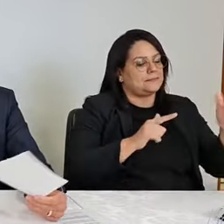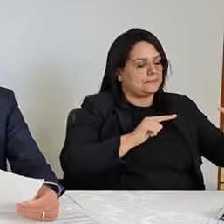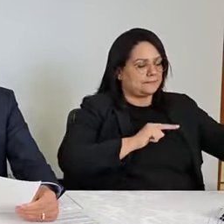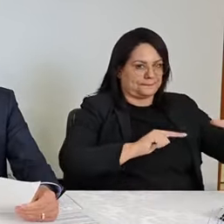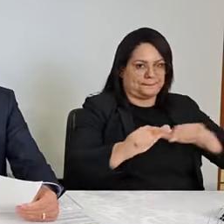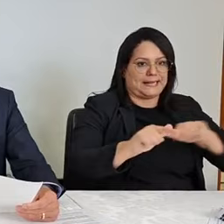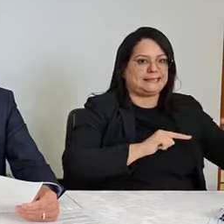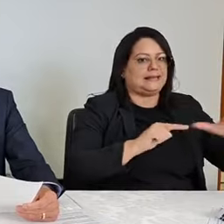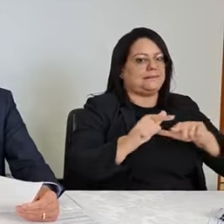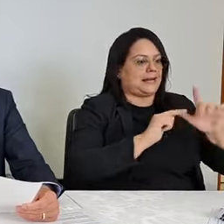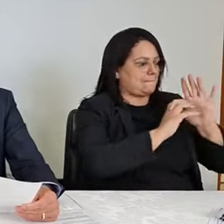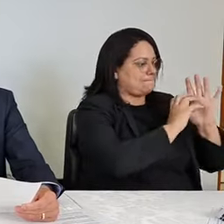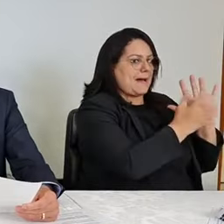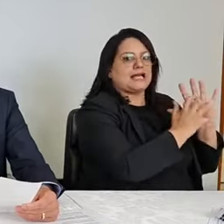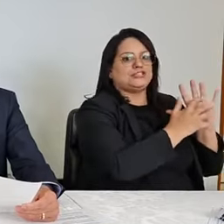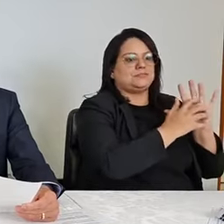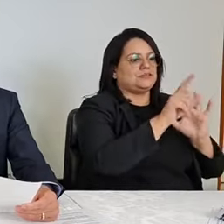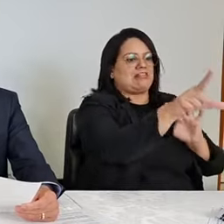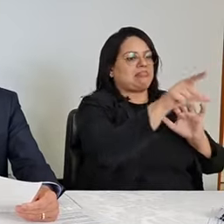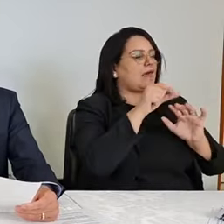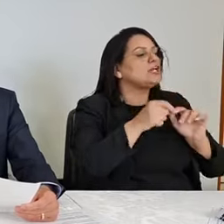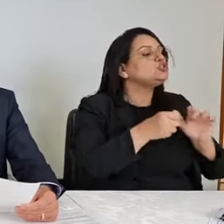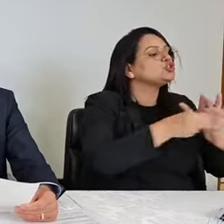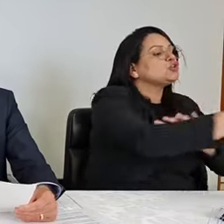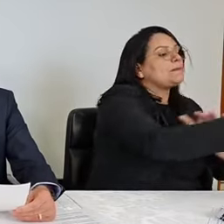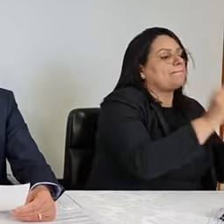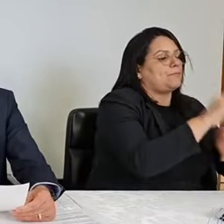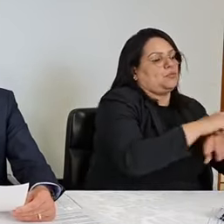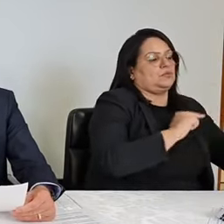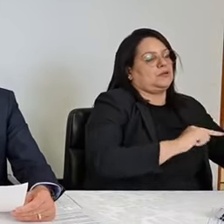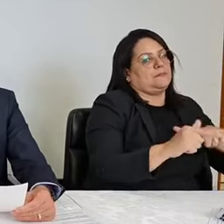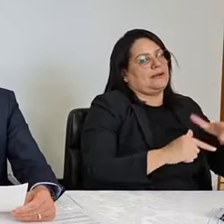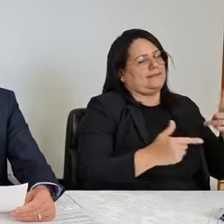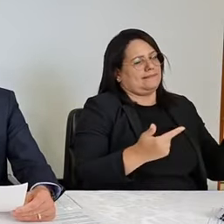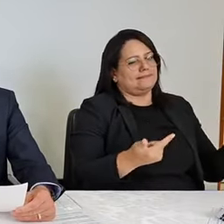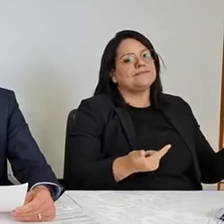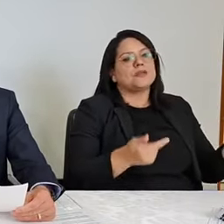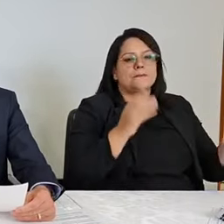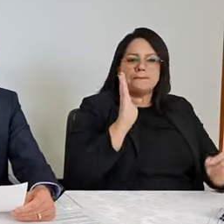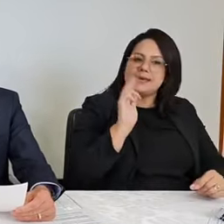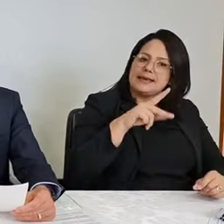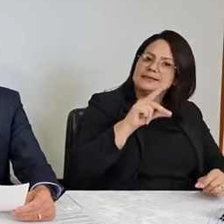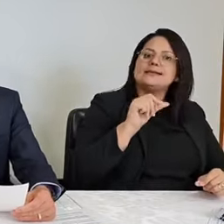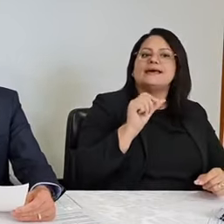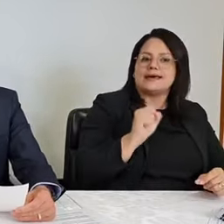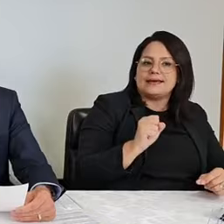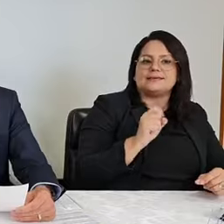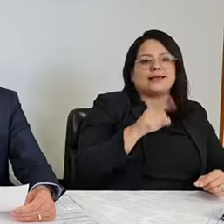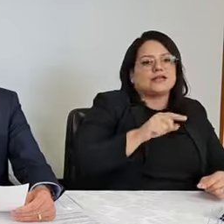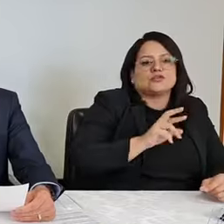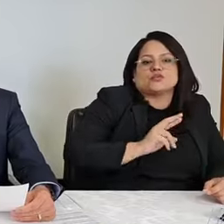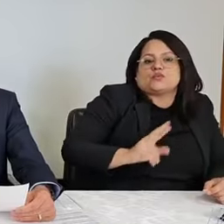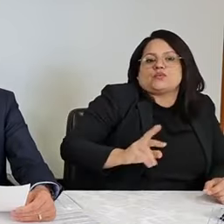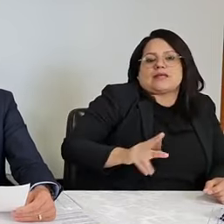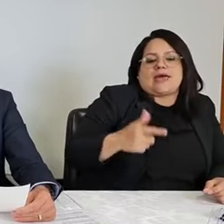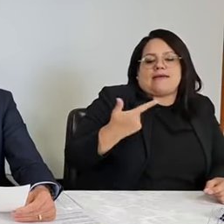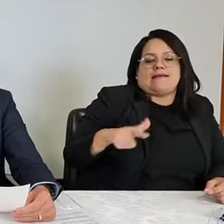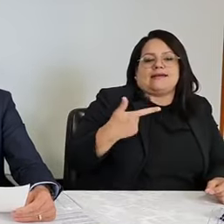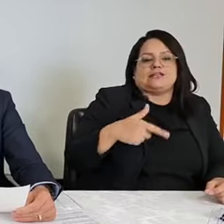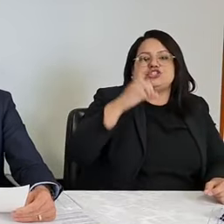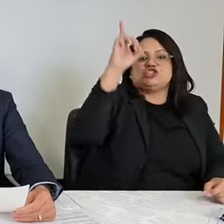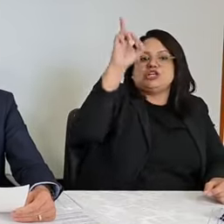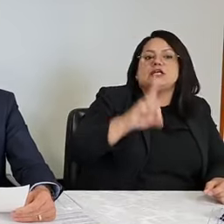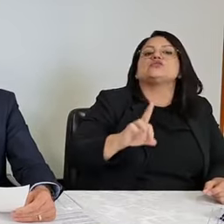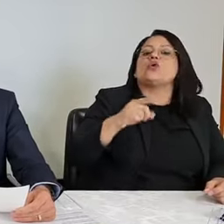o respectivo partido. Então, a tranquilidade dele dentro do BNDES é não ter nenhum diretor que não esteja alinhado